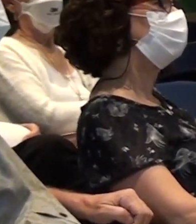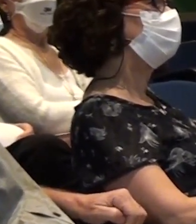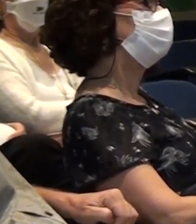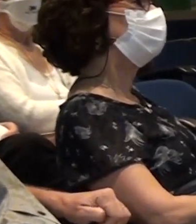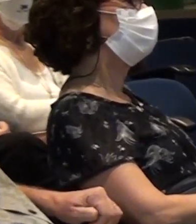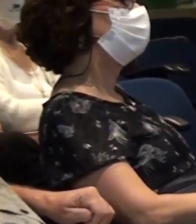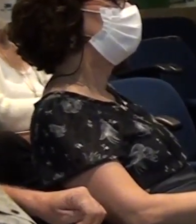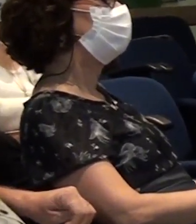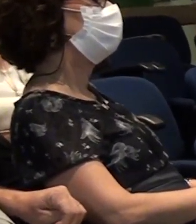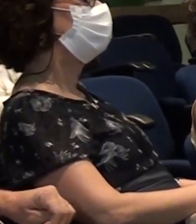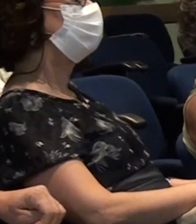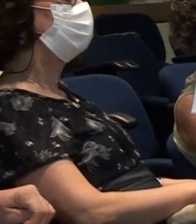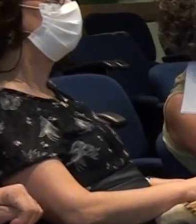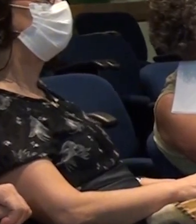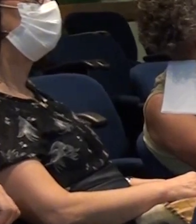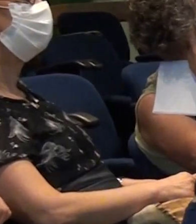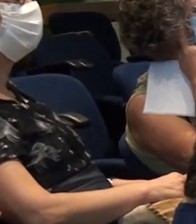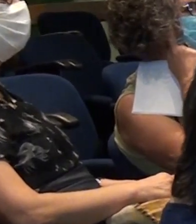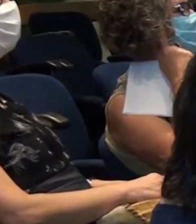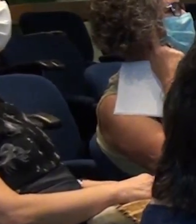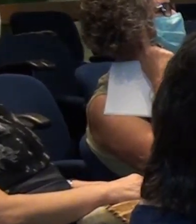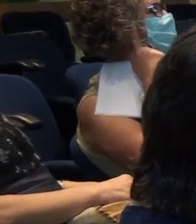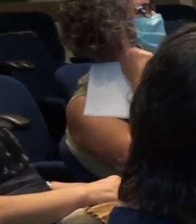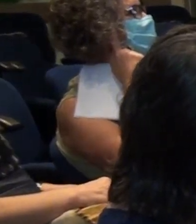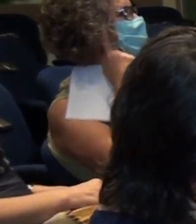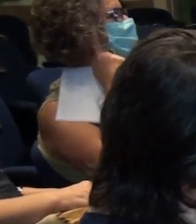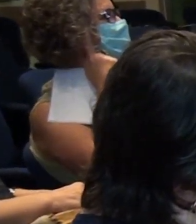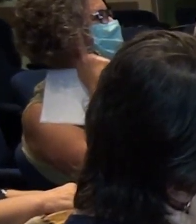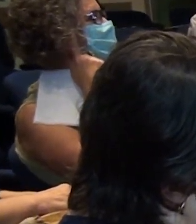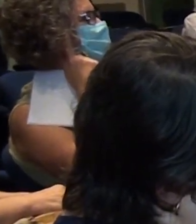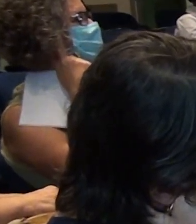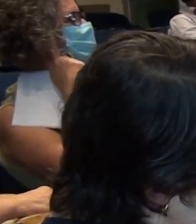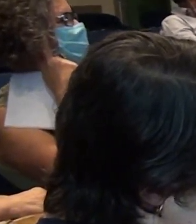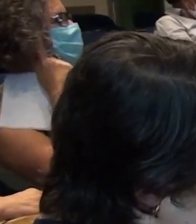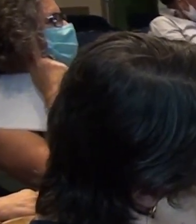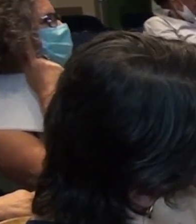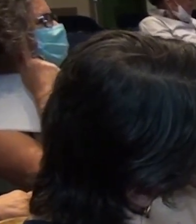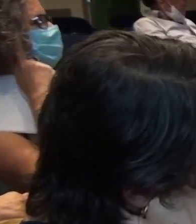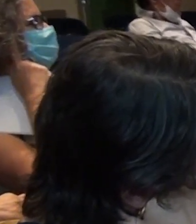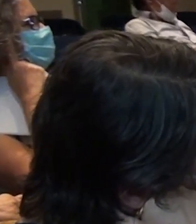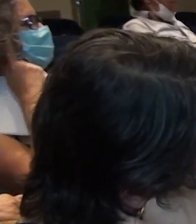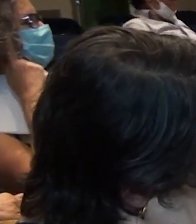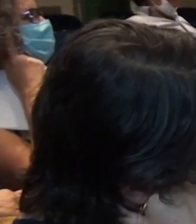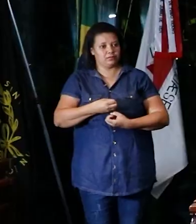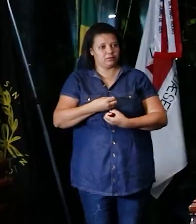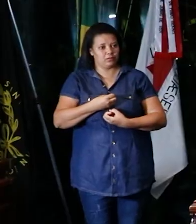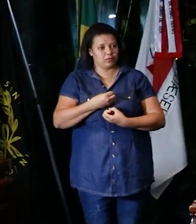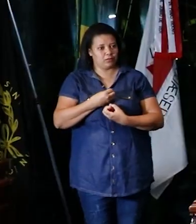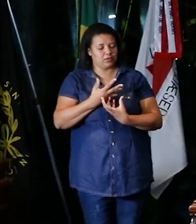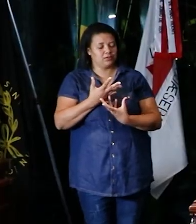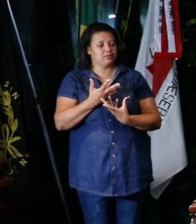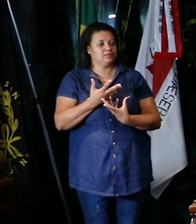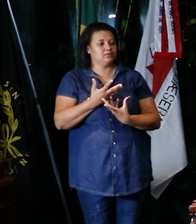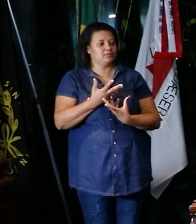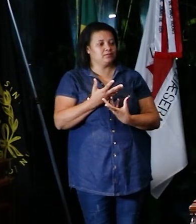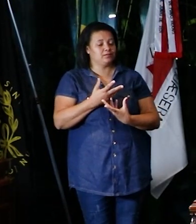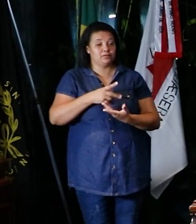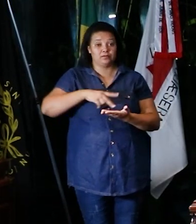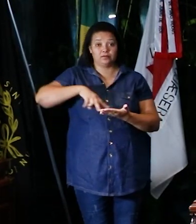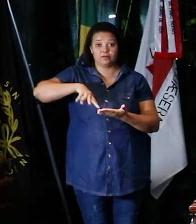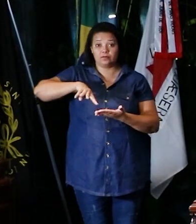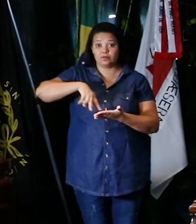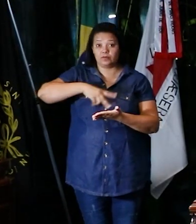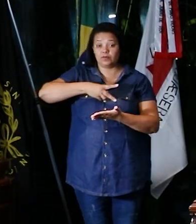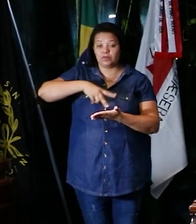normalmente, pode estar muito longe do que ele mesmo é. Seja fazendo poesia, seja